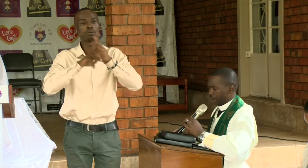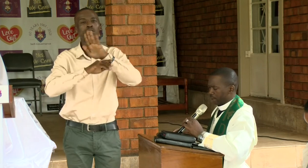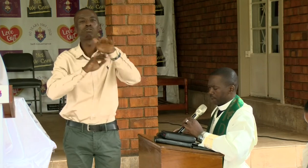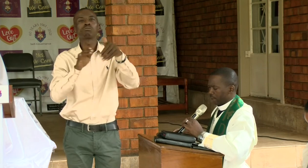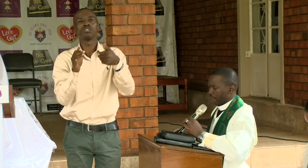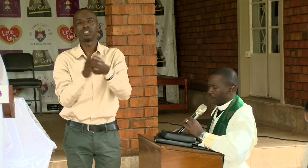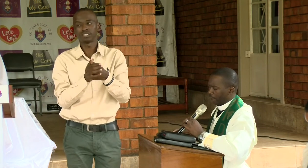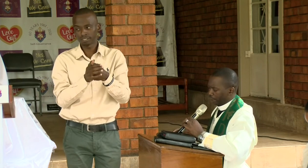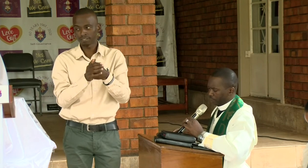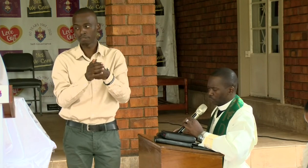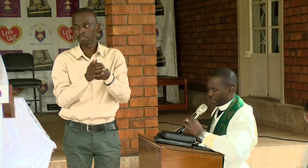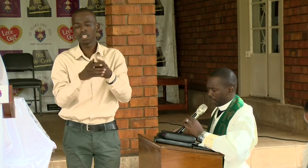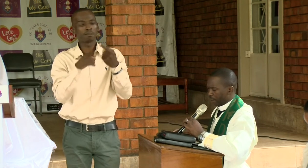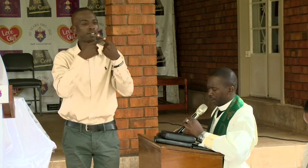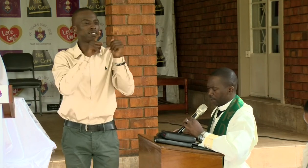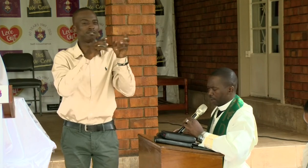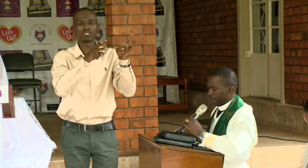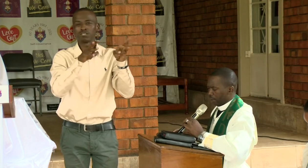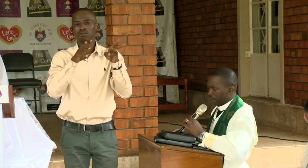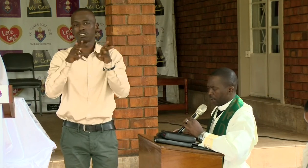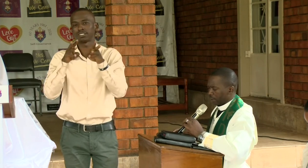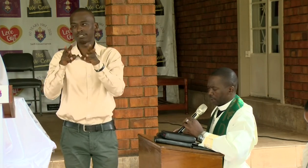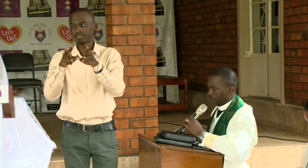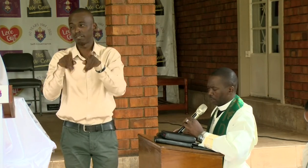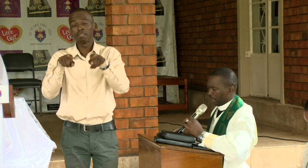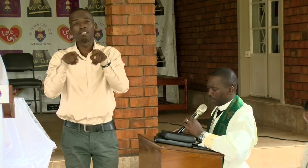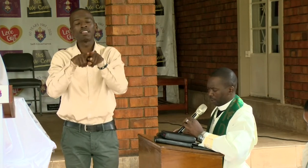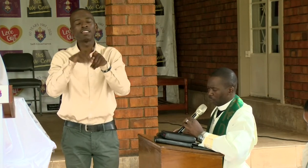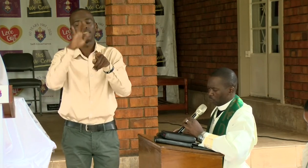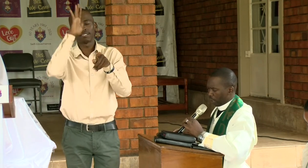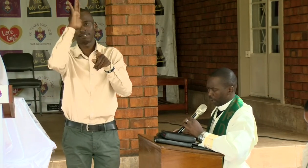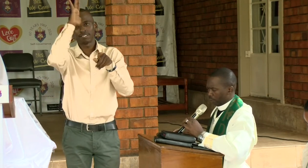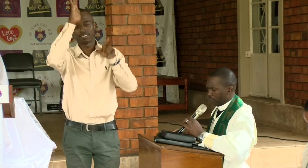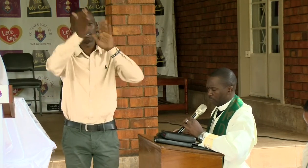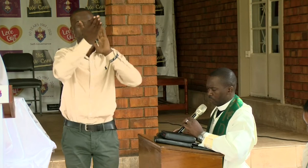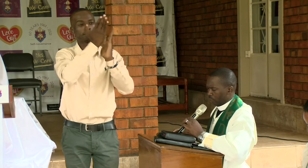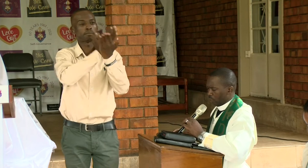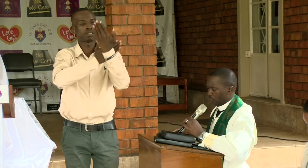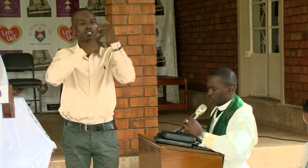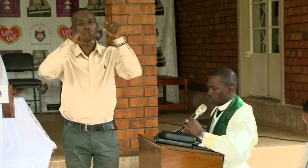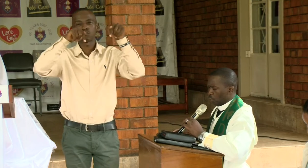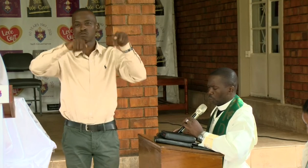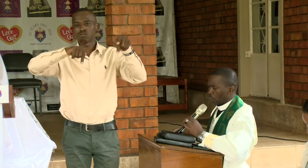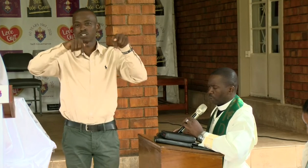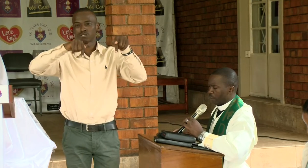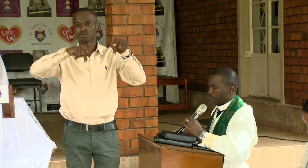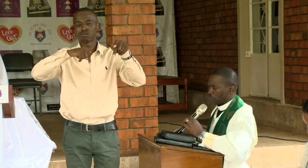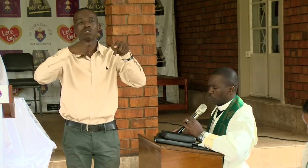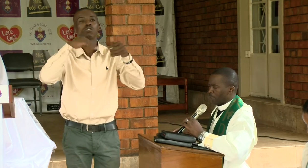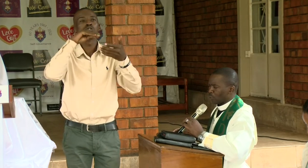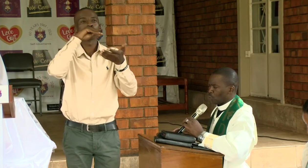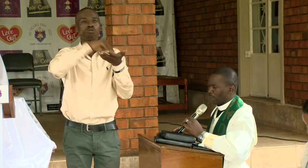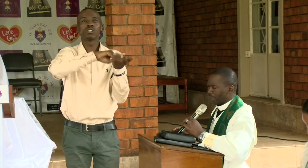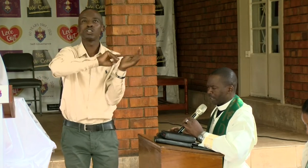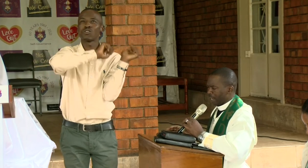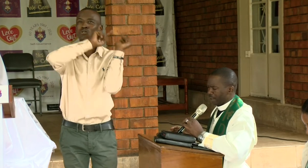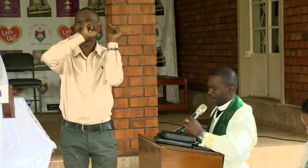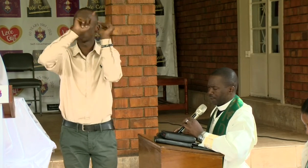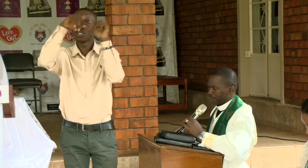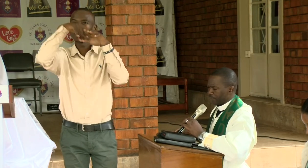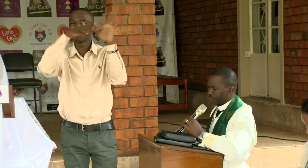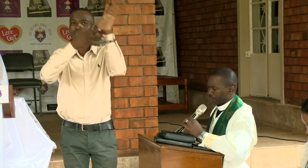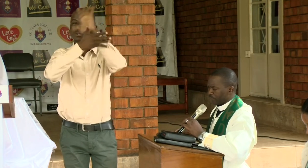bonna ab'engeri zonna era ssebo amakya g'olwaleero twongera okujja mu maaso nga tumaze